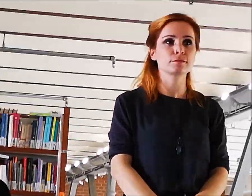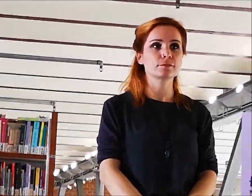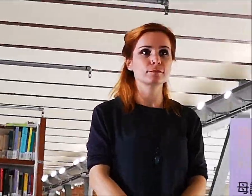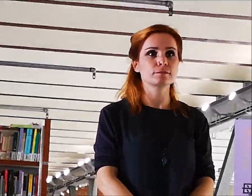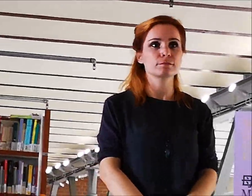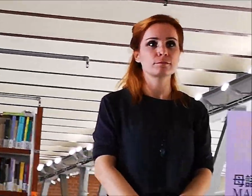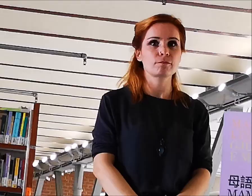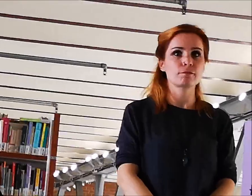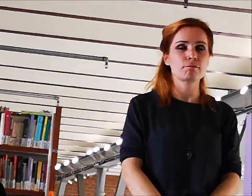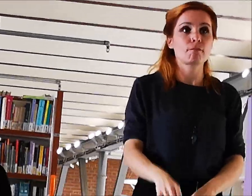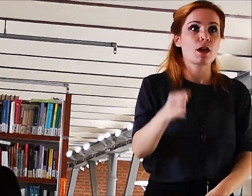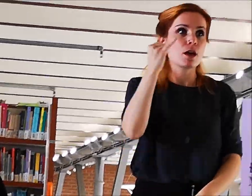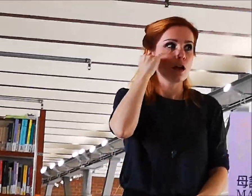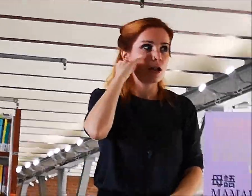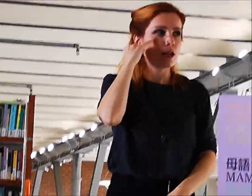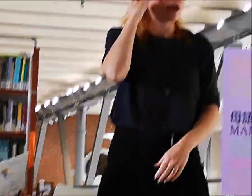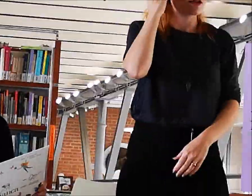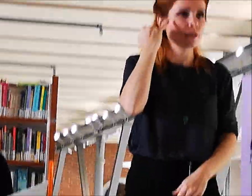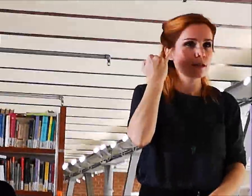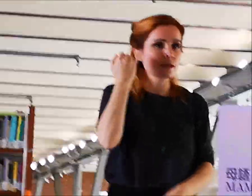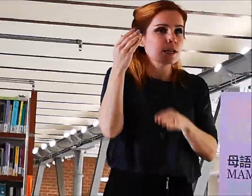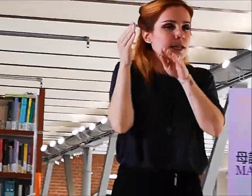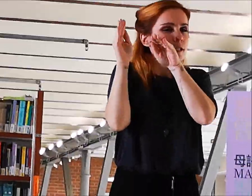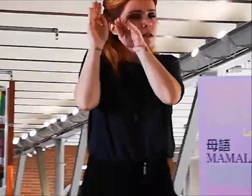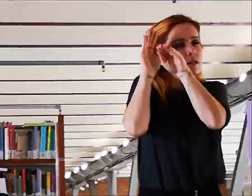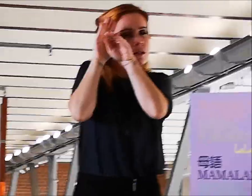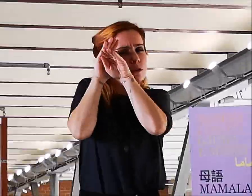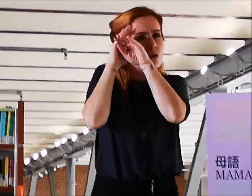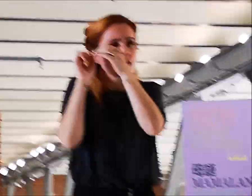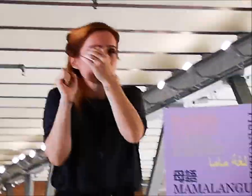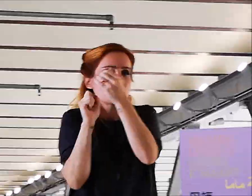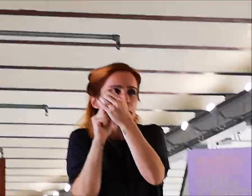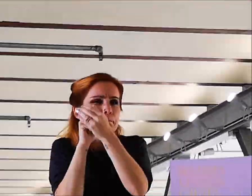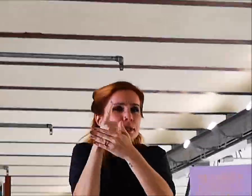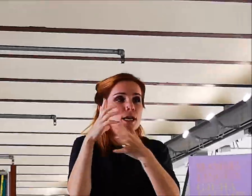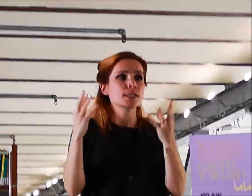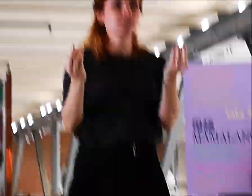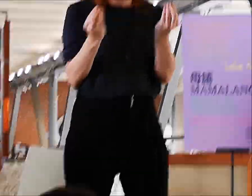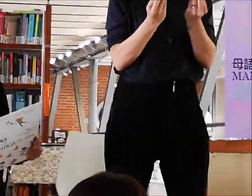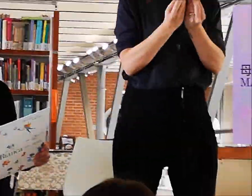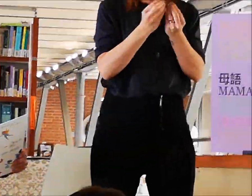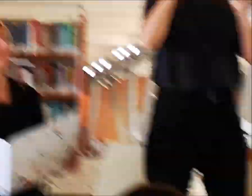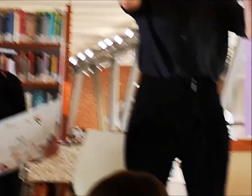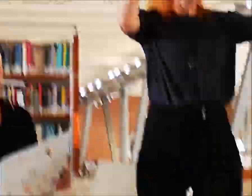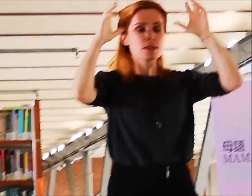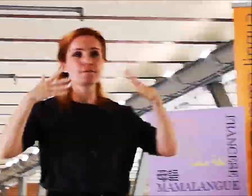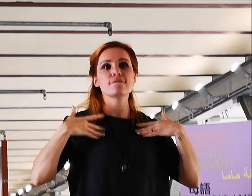Allora le linee si nascondono nell'attesa di spuntare nuovamente, insieme a tutte le sue idee allegre.